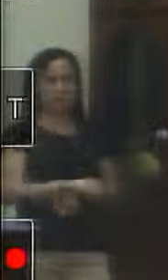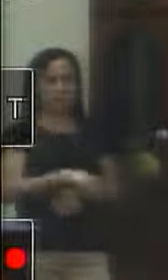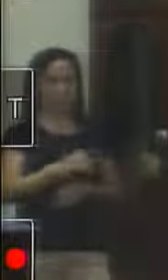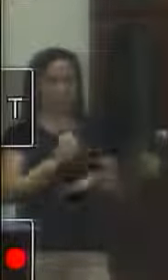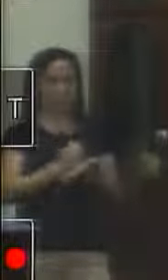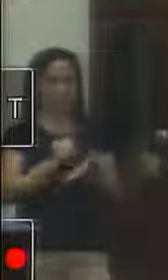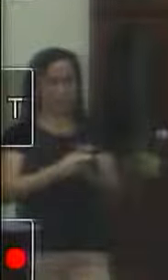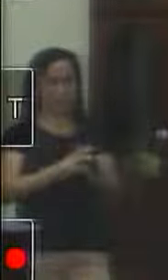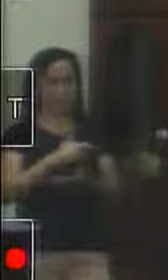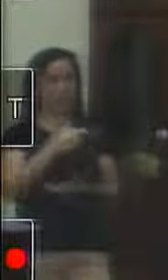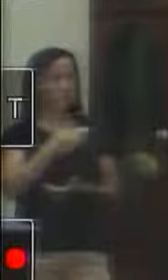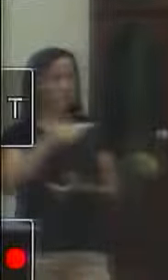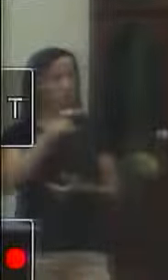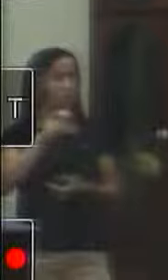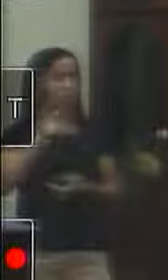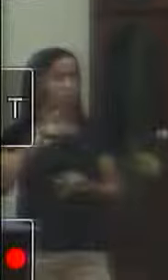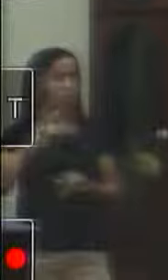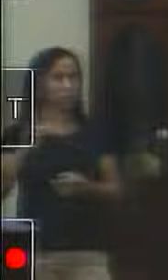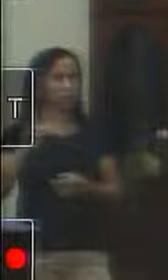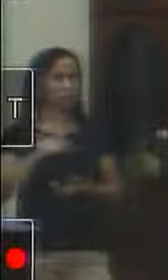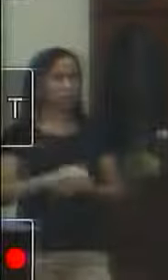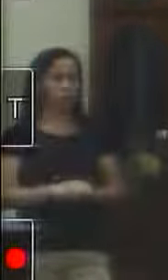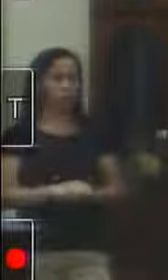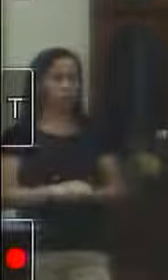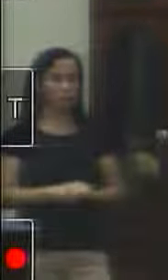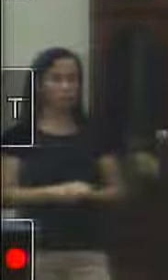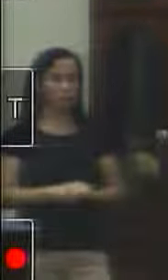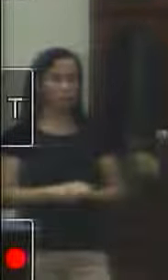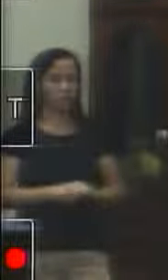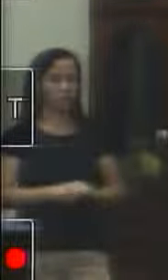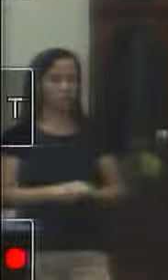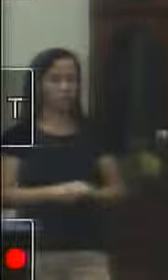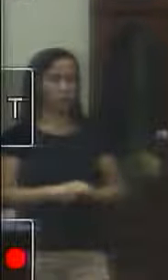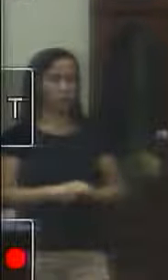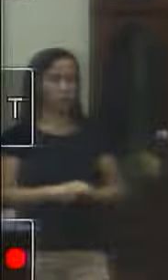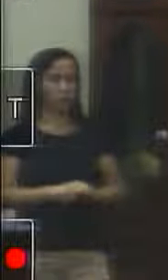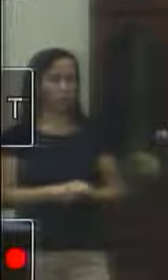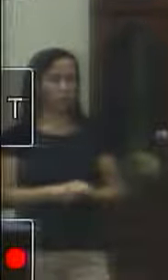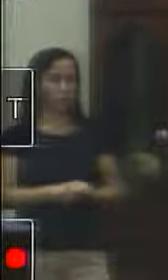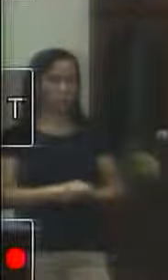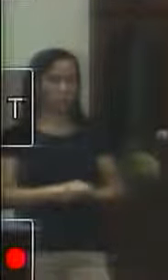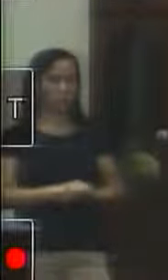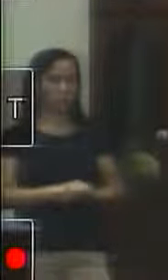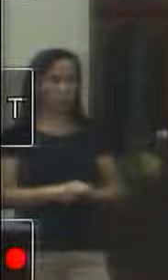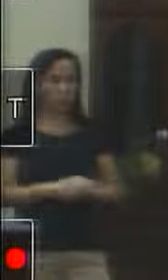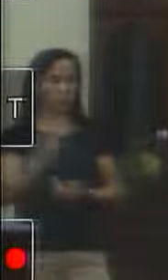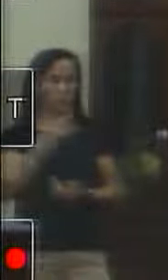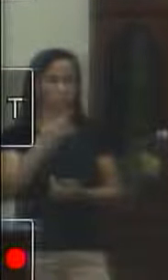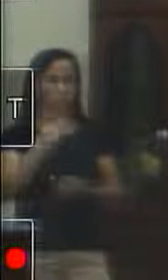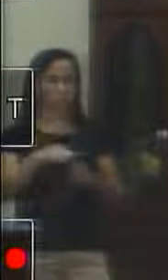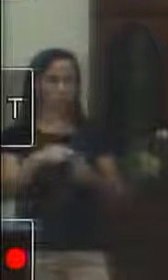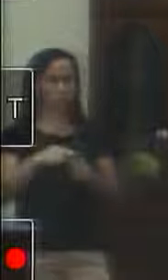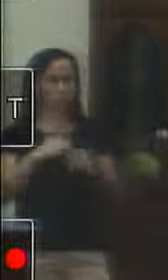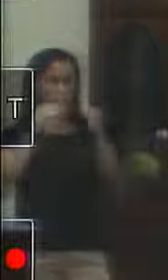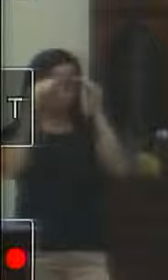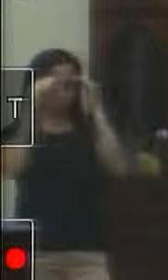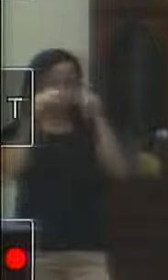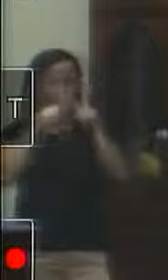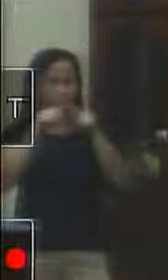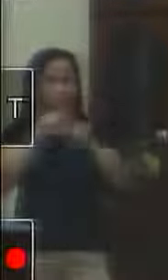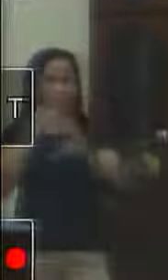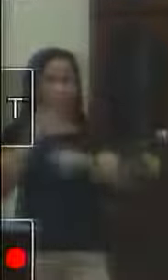R$ 7.500, mas as nobres senhoras, com todo o respeito que foi conquistado por